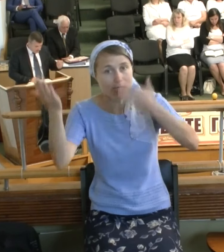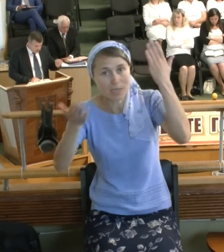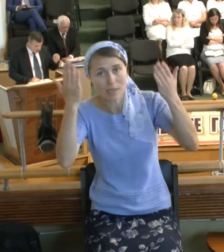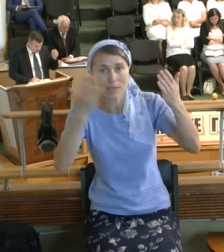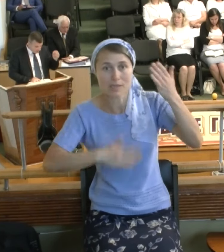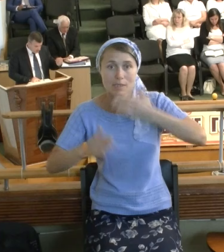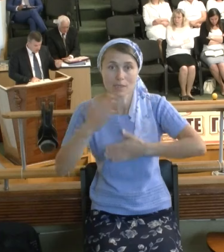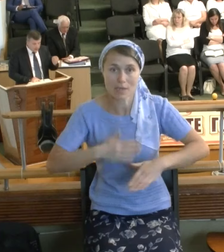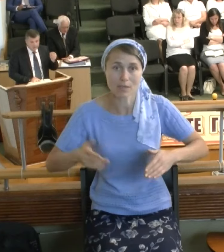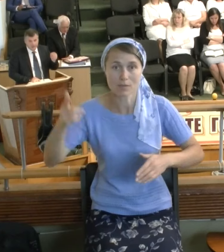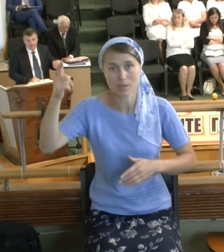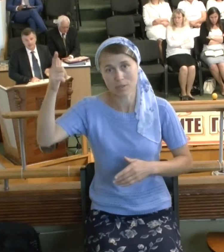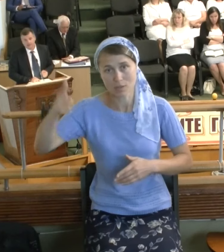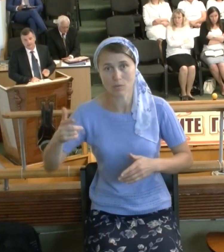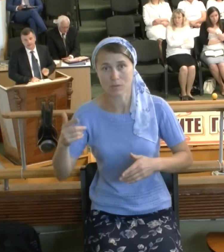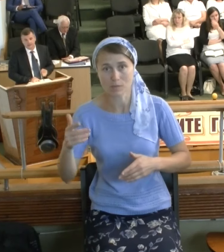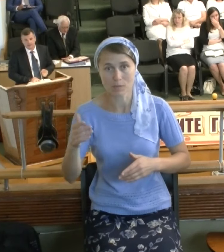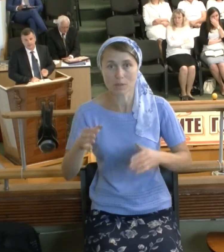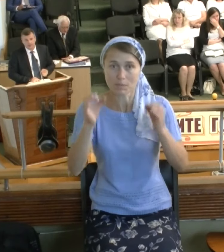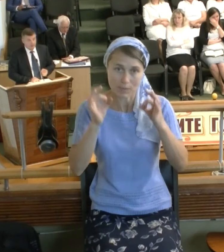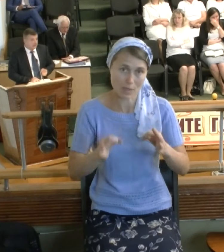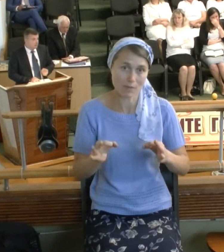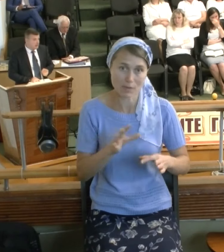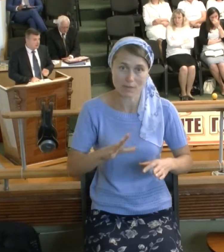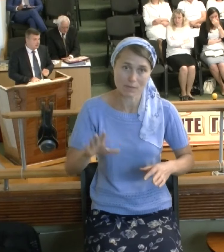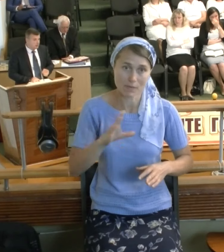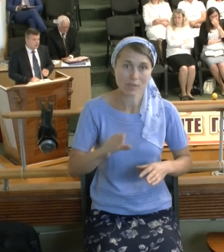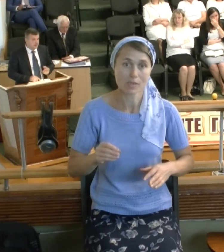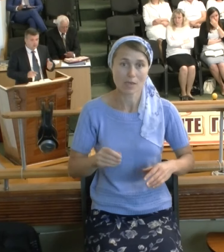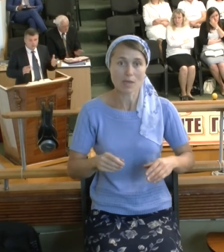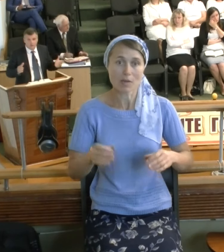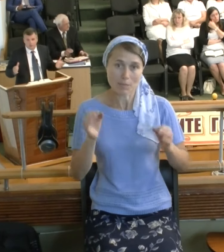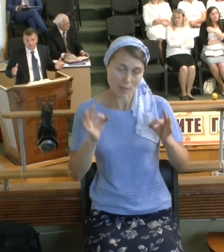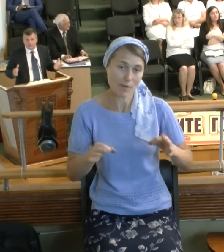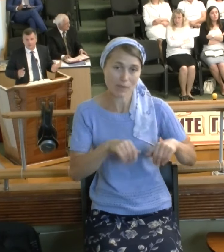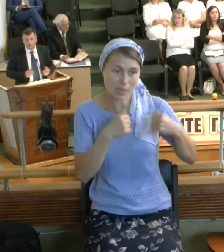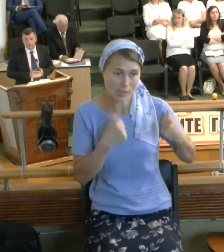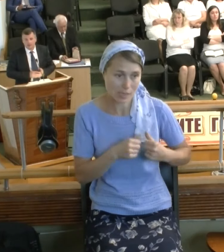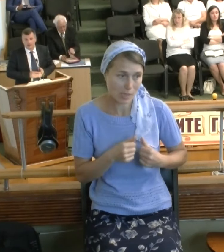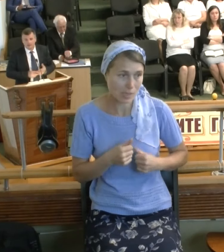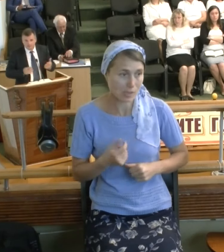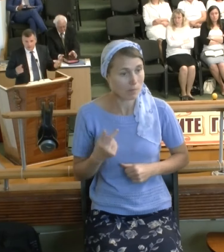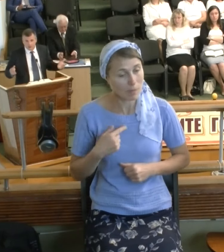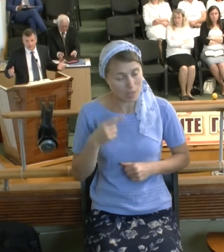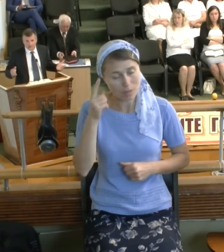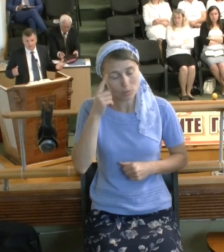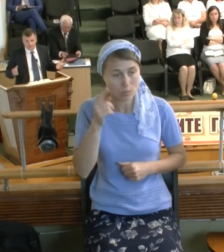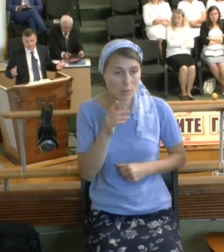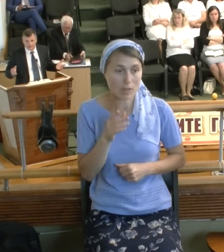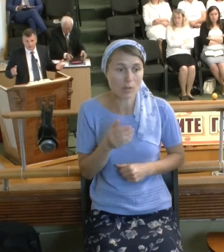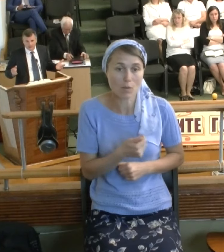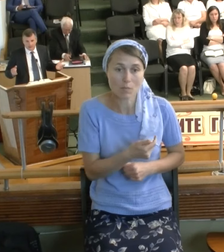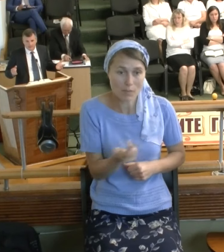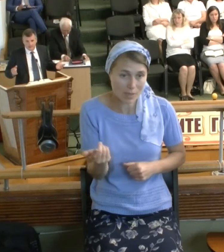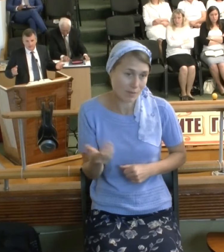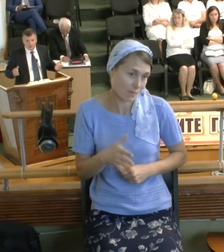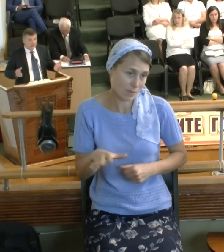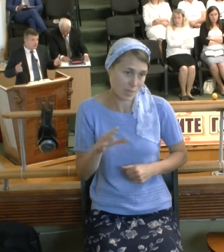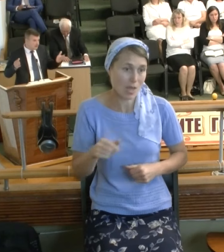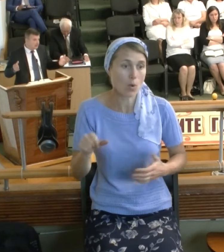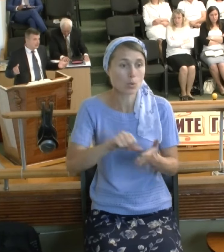торжествуйте все правые сердца». Поэтому, братья и сестры, я думаю, что мы сегодня все участвовали